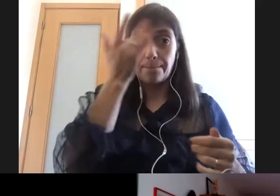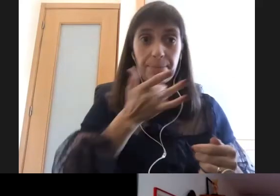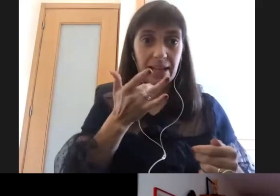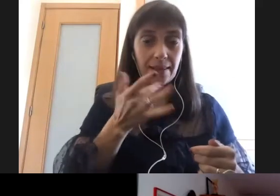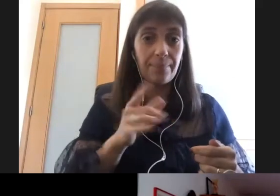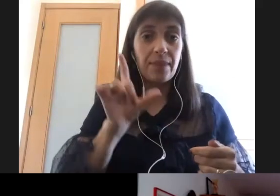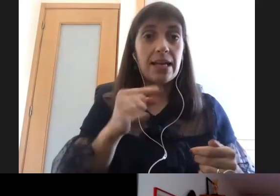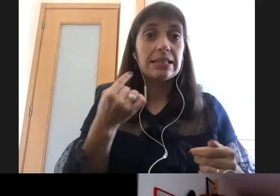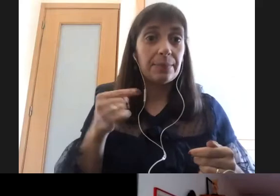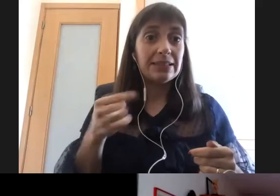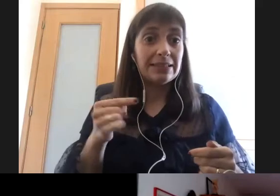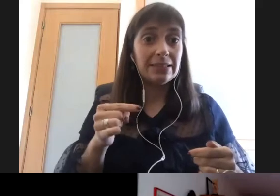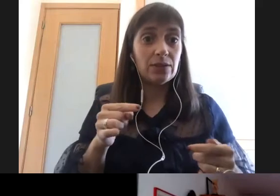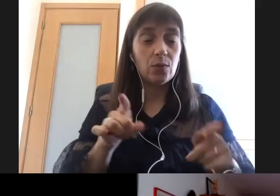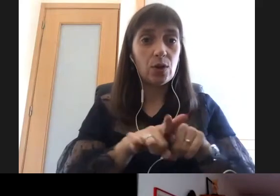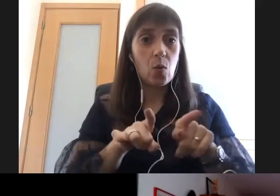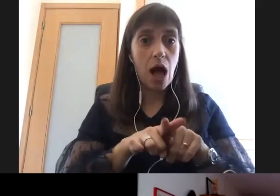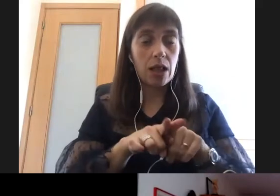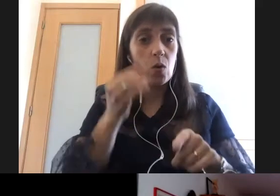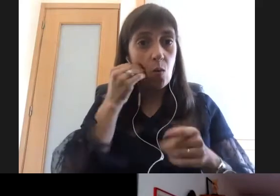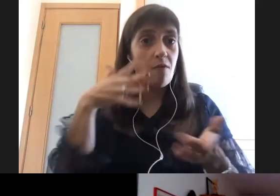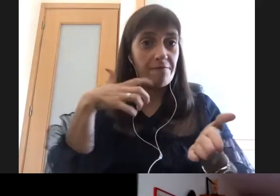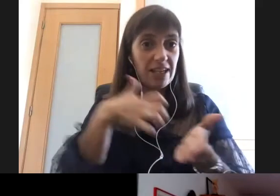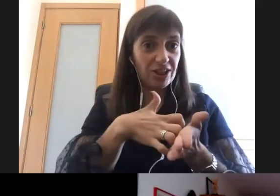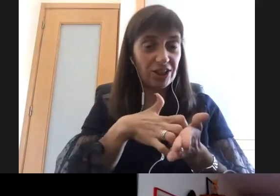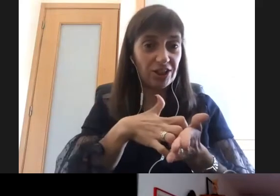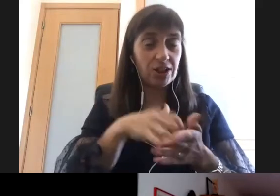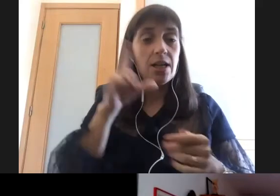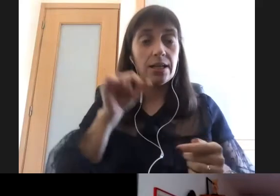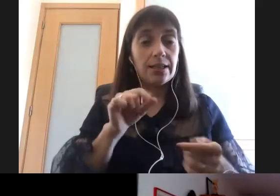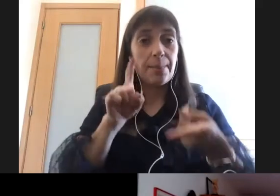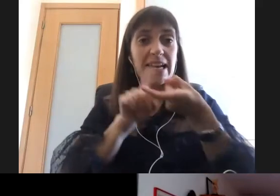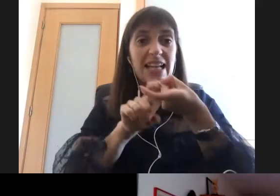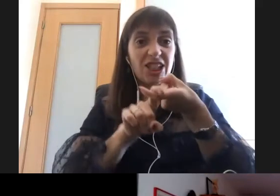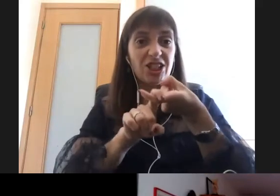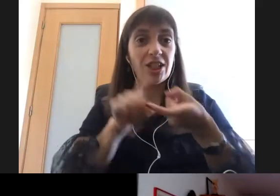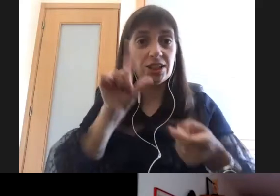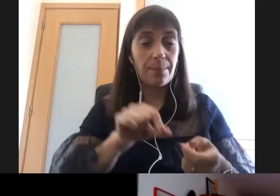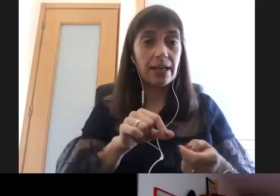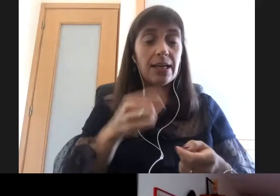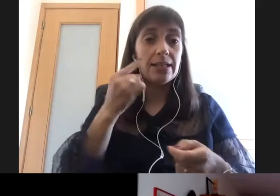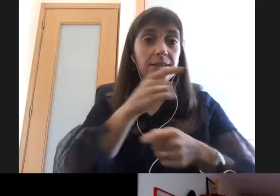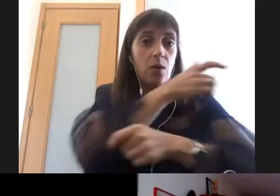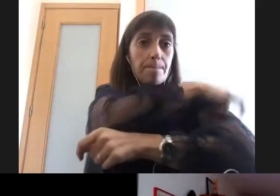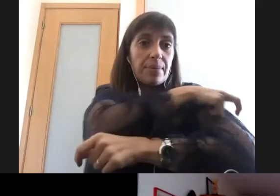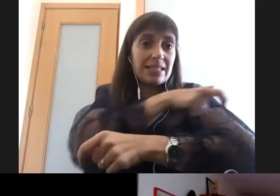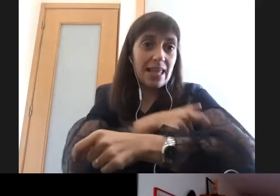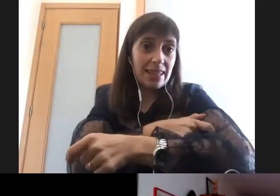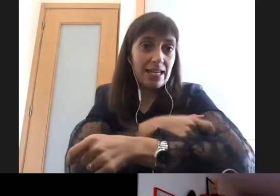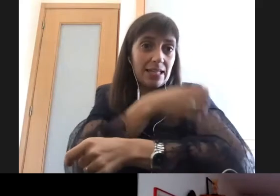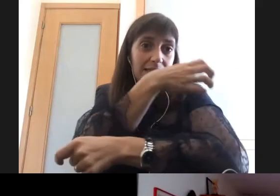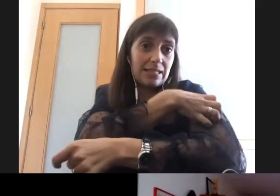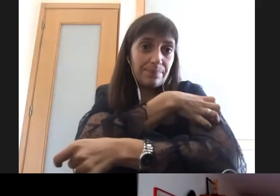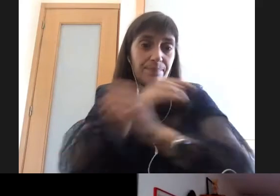Tinham uma, assim como os fascistas e os nazistas, eles usavam uma braçadeira com um círculo branco no